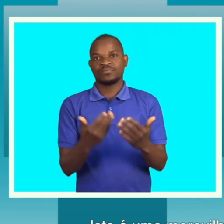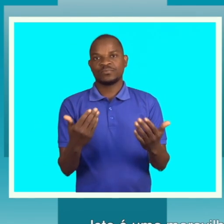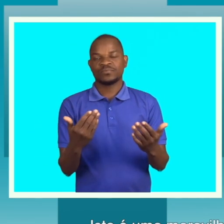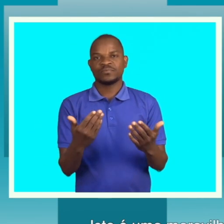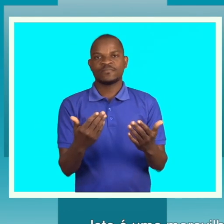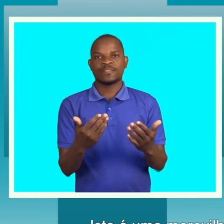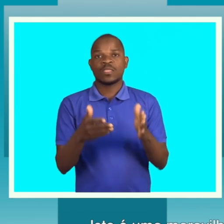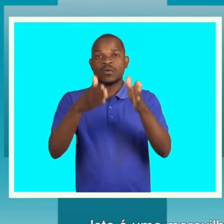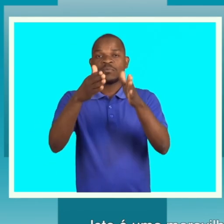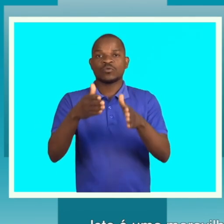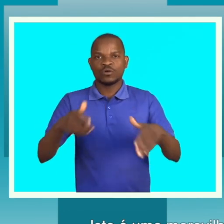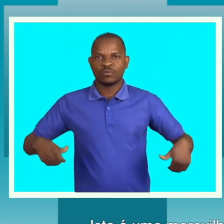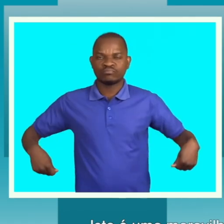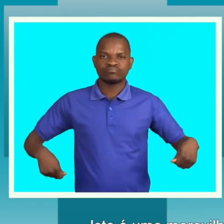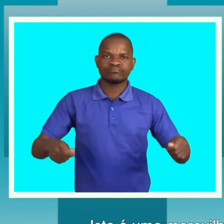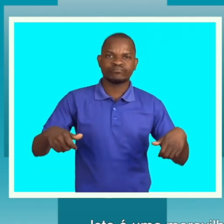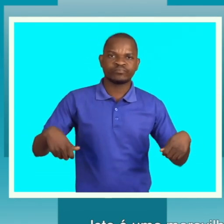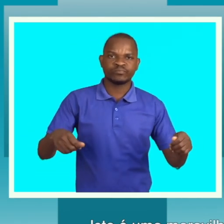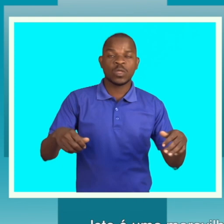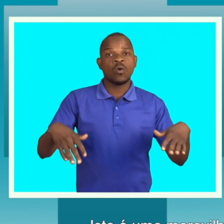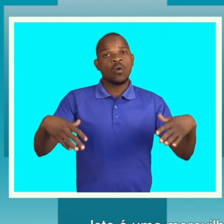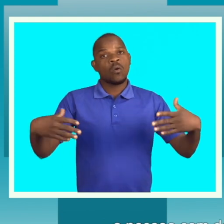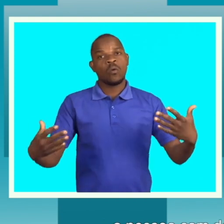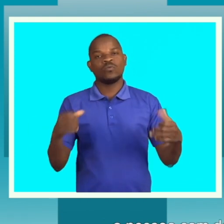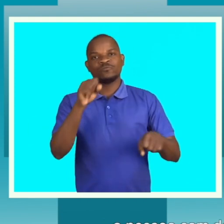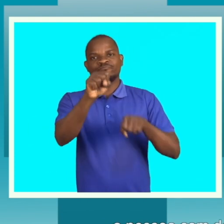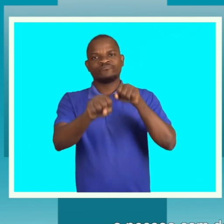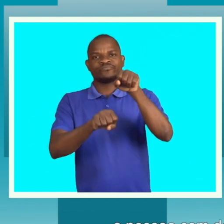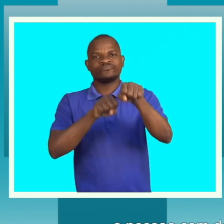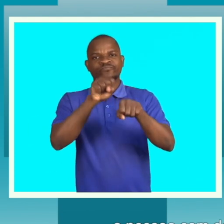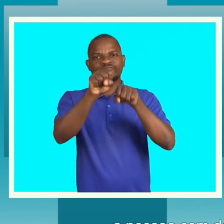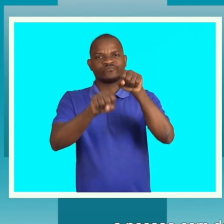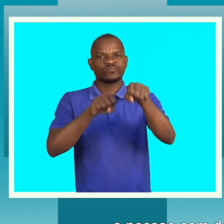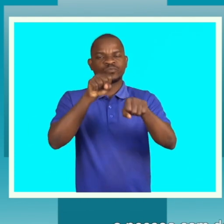Ciclistas O triciclo O